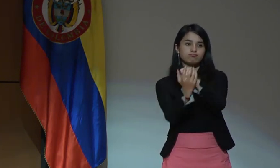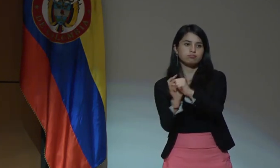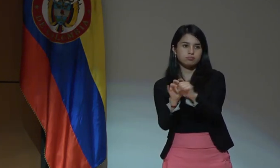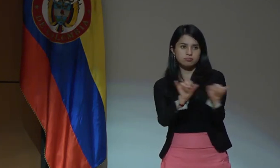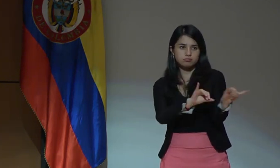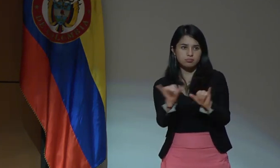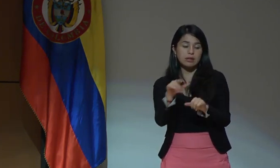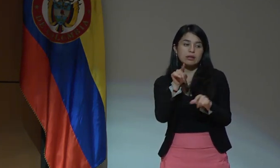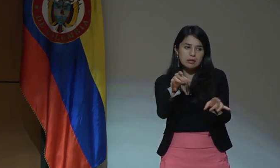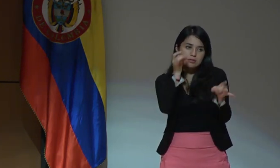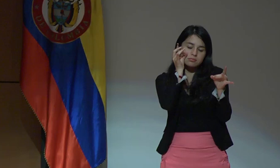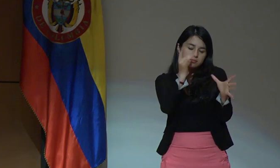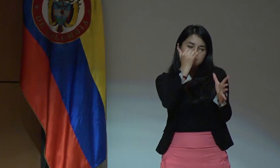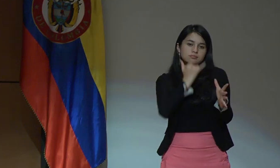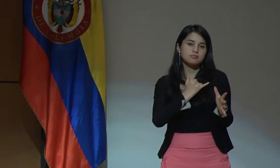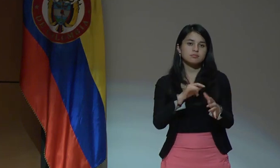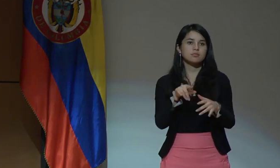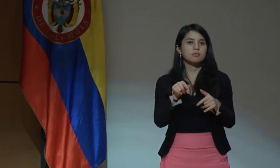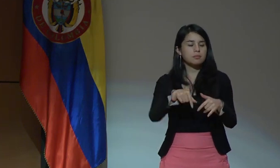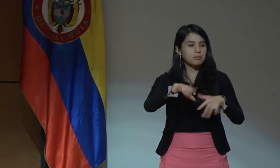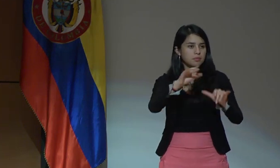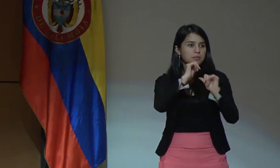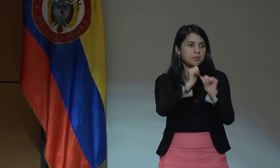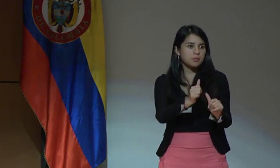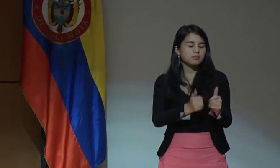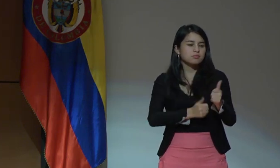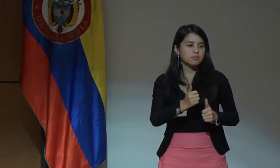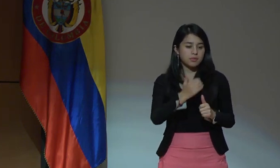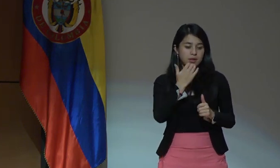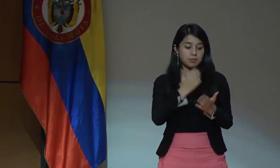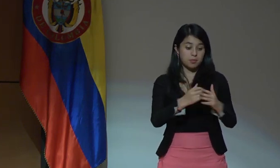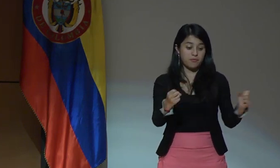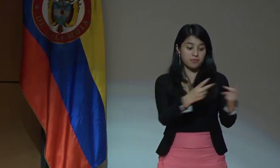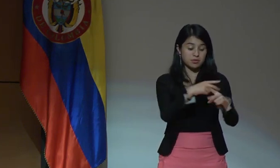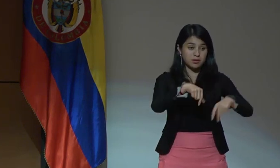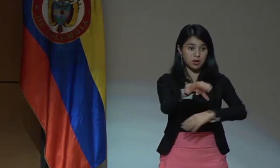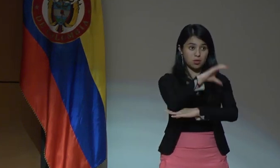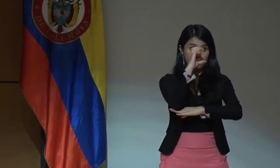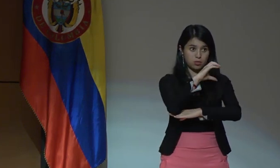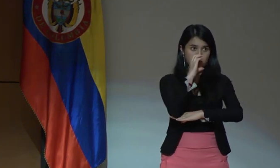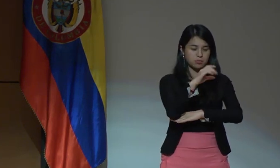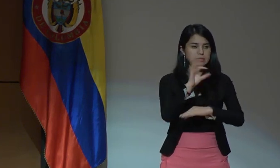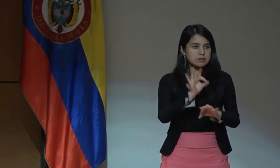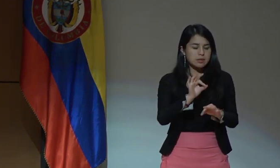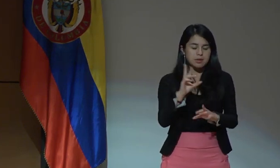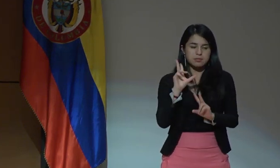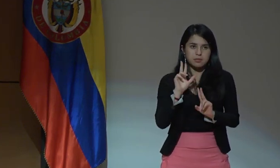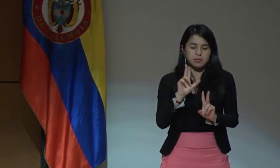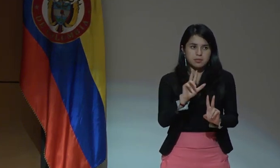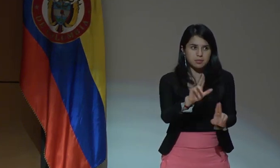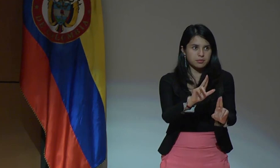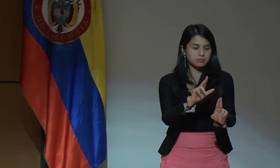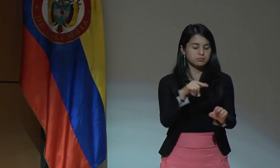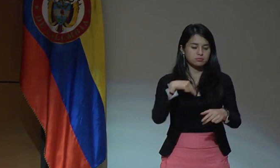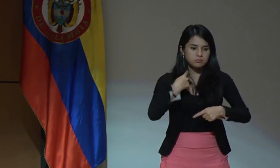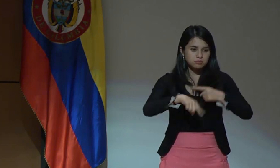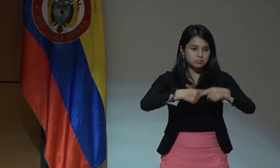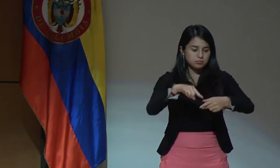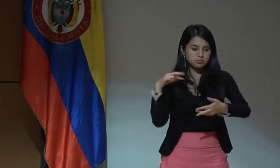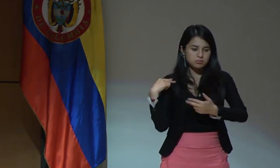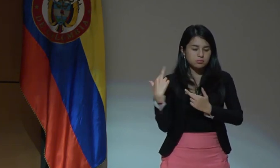drama está es en eso. El drama está en que la violencia en Colombia se repite sucesivamente porque no hemos